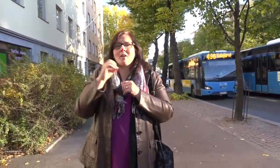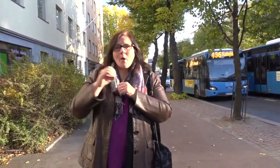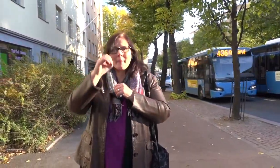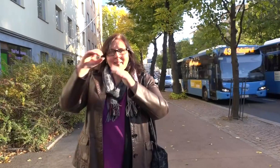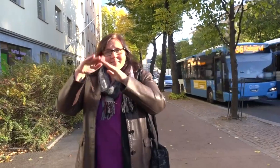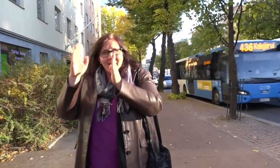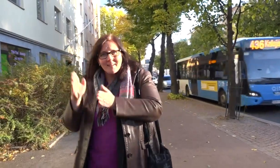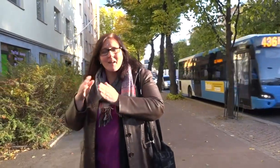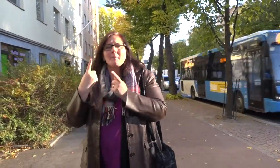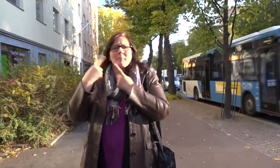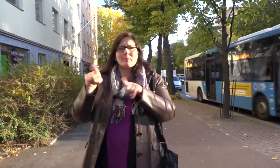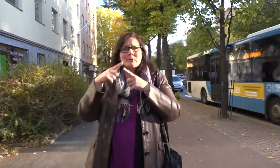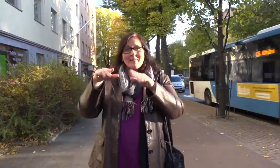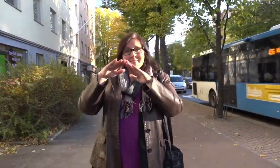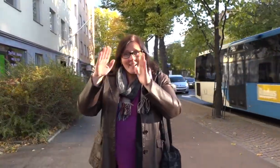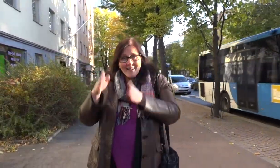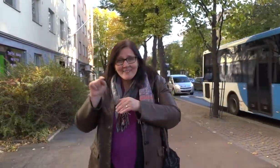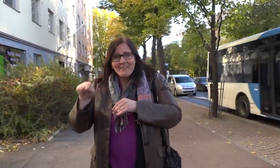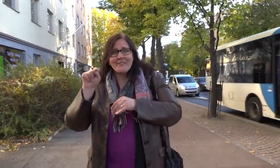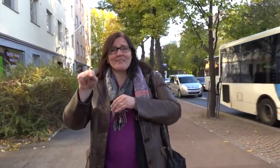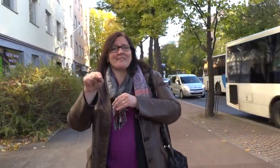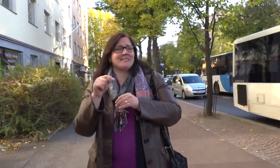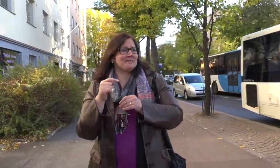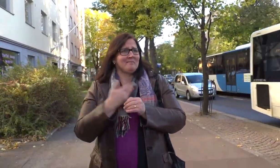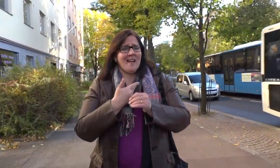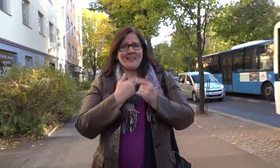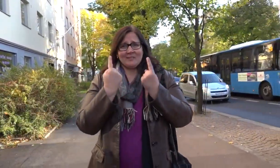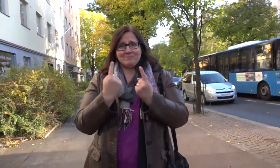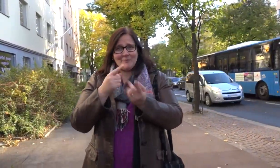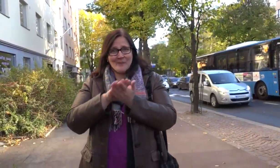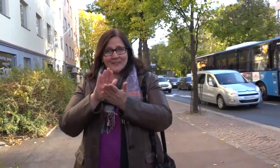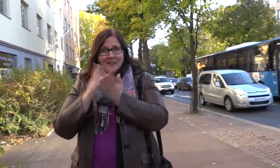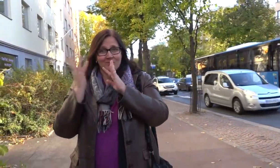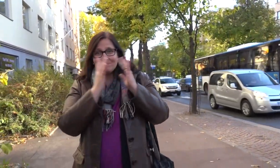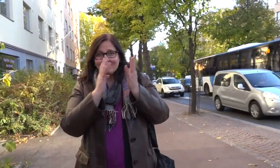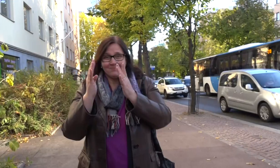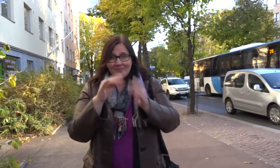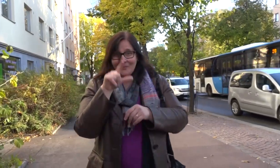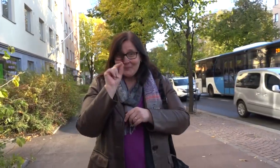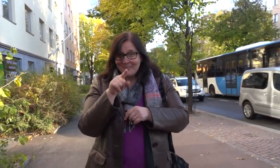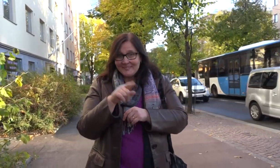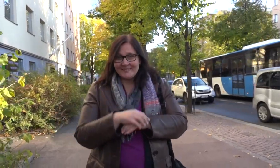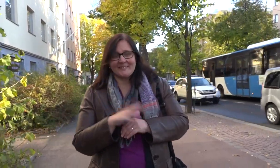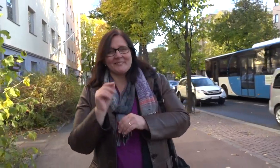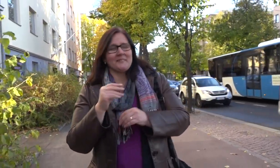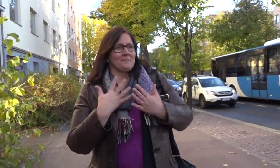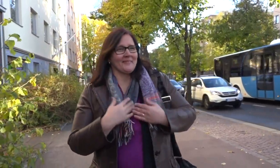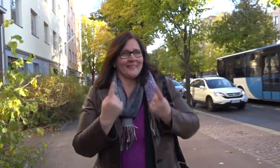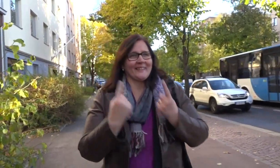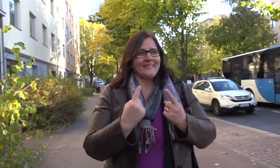kuuluisia ja ihmeellisiä paikkoja. On eduskuntatalo, opera, musiikkitalo. Paljon ihmeellisiä paikkoja.